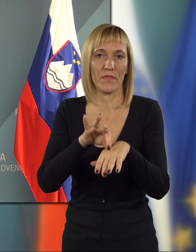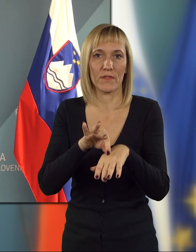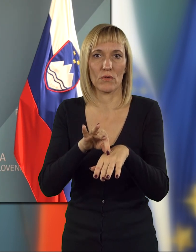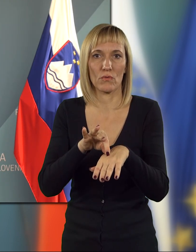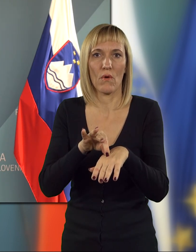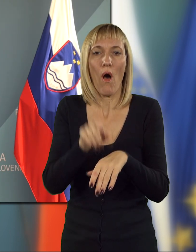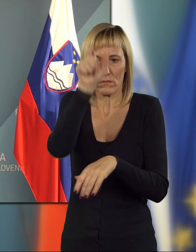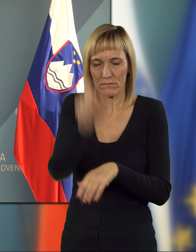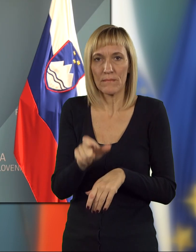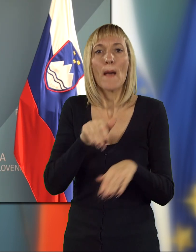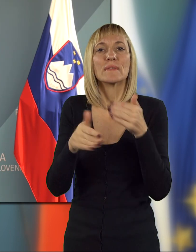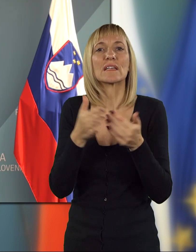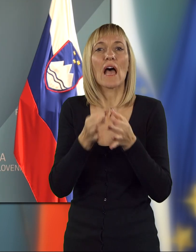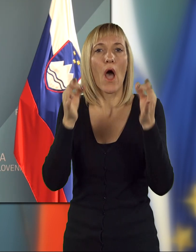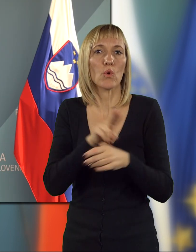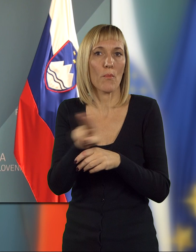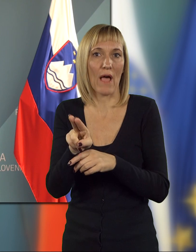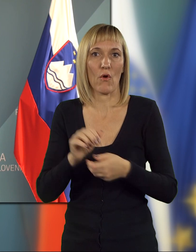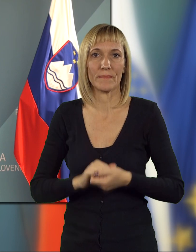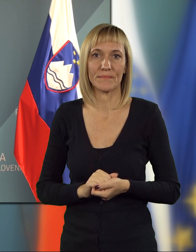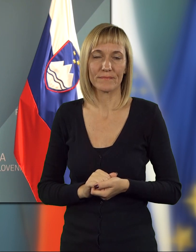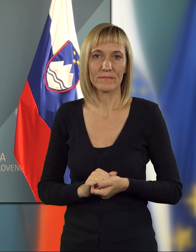bo vodil direktno minister za javno upravo.